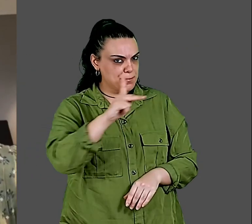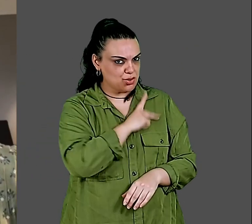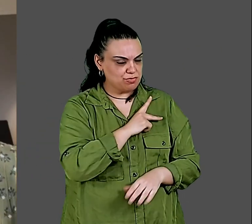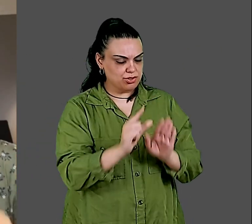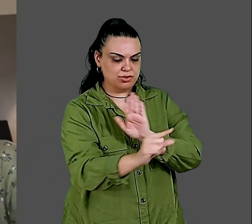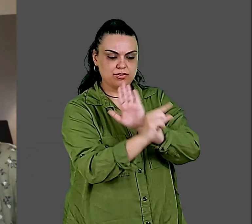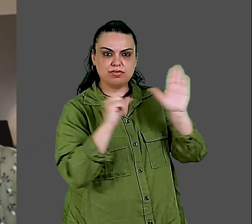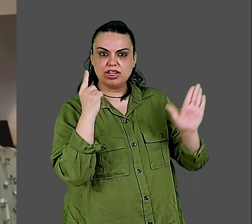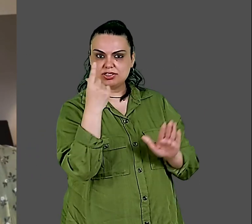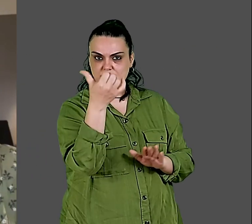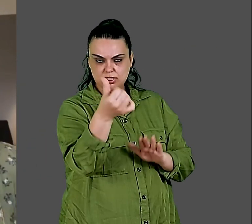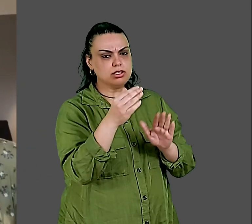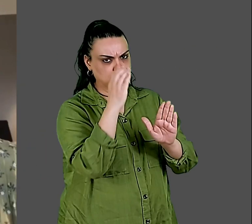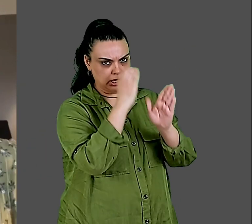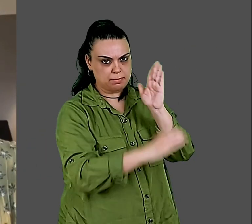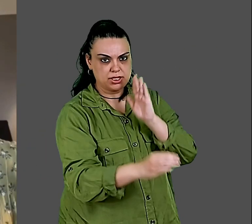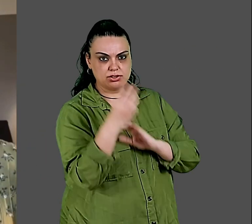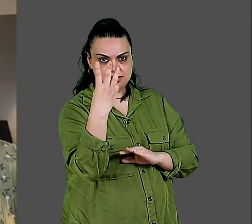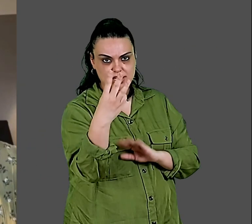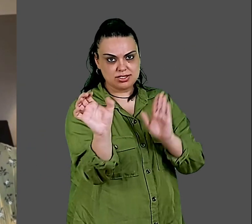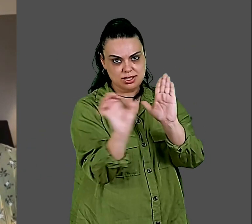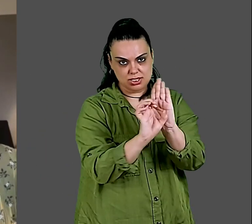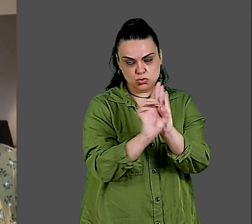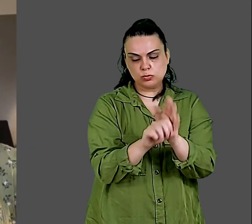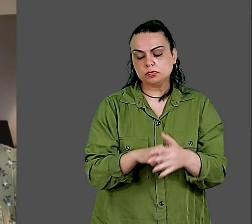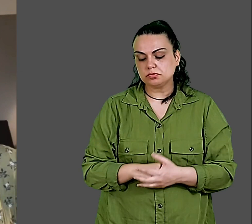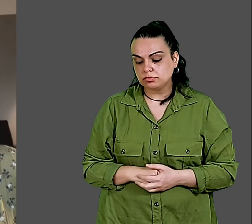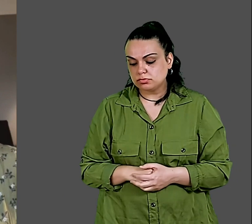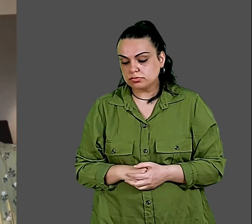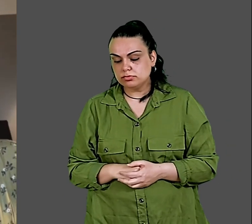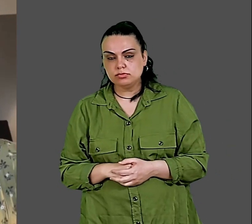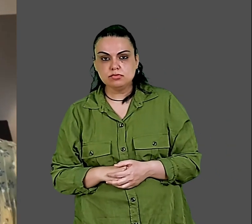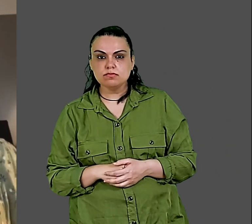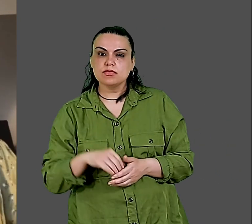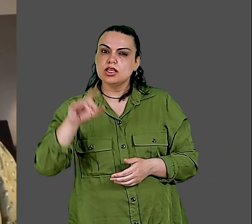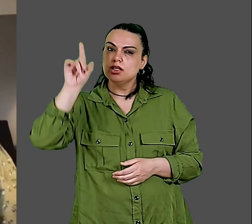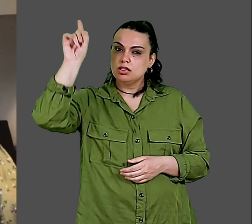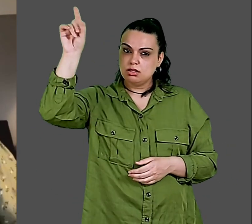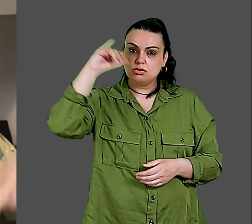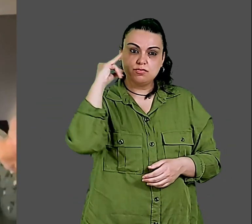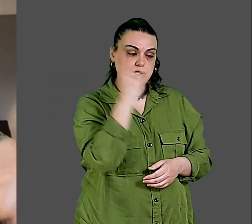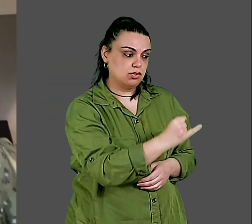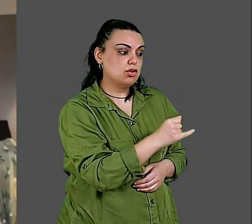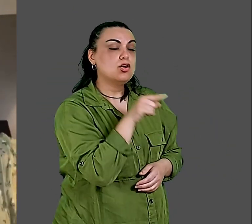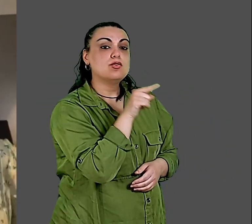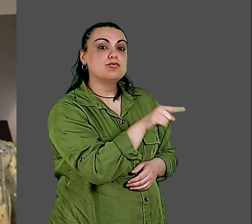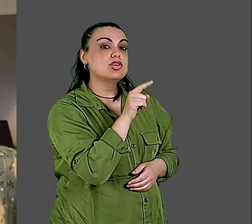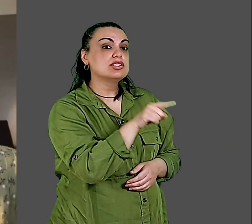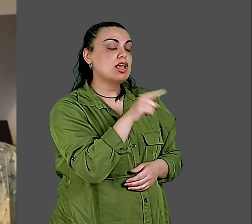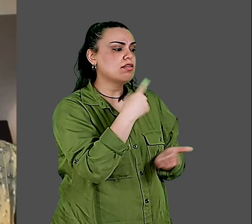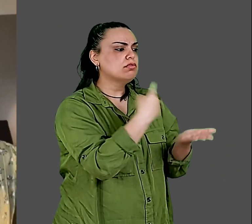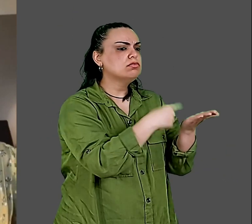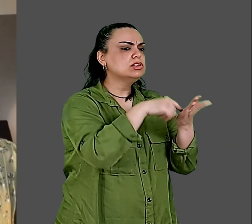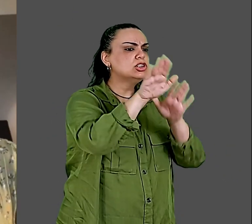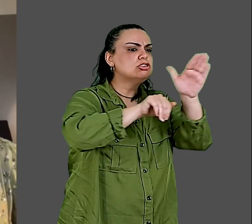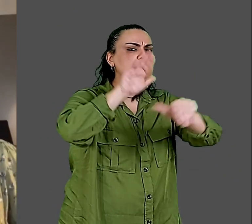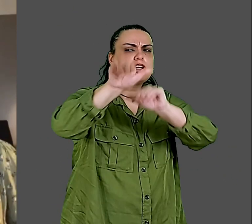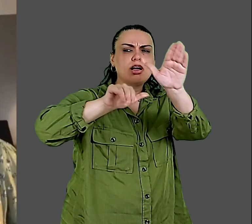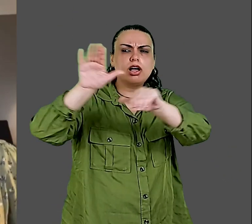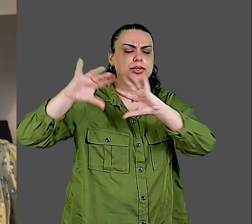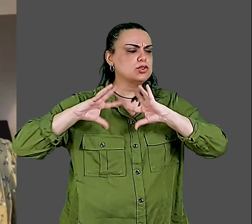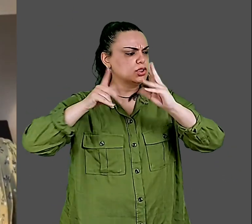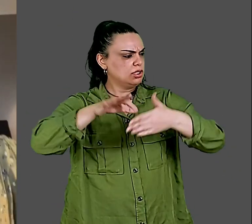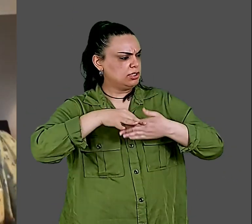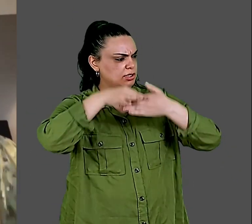missão. Verso 16, tudo no capítulo 3 de Êxodo, ok? Ele diz assim, olha, você vai ajuntar os anciãos, ou os